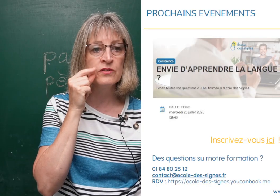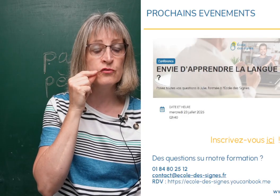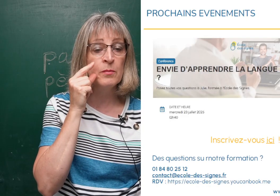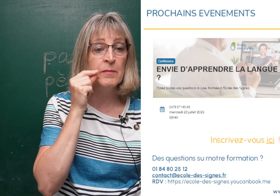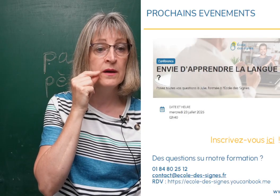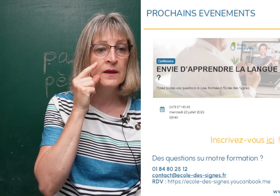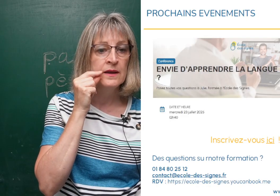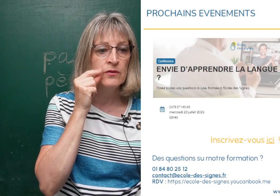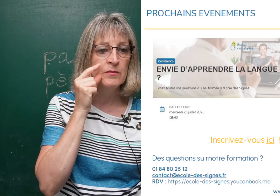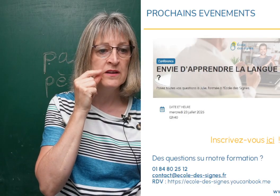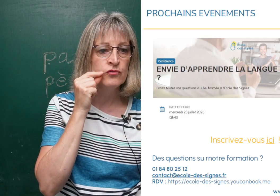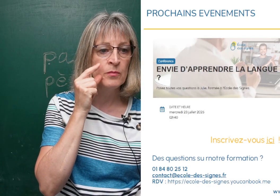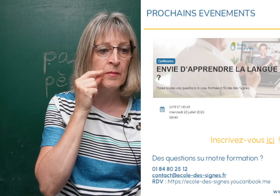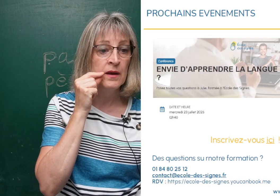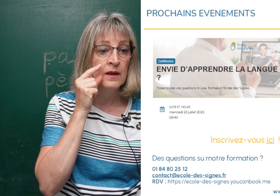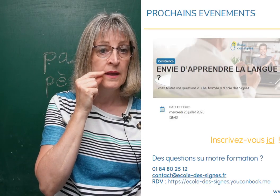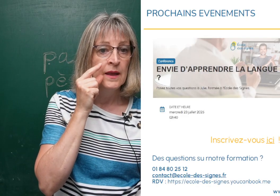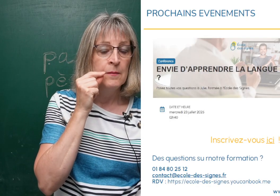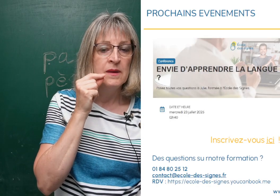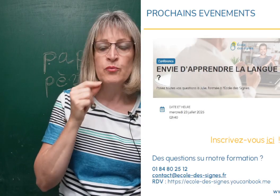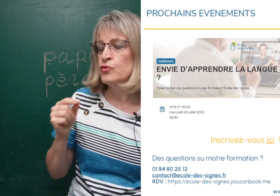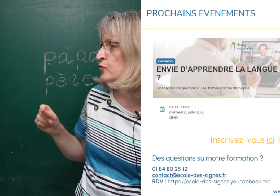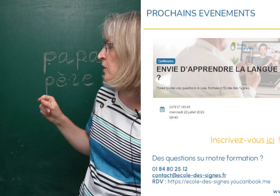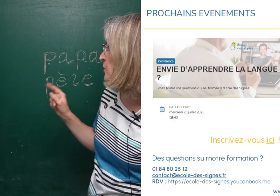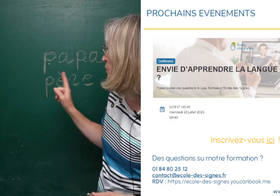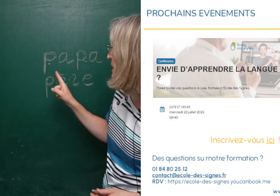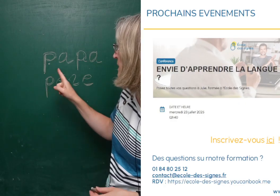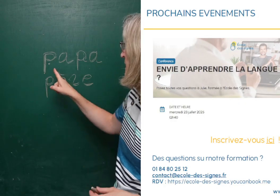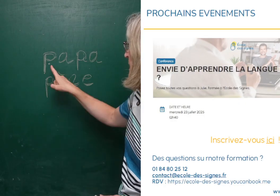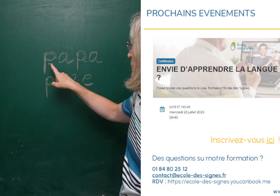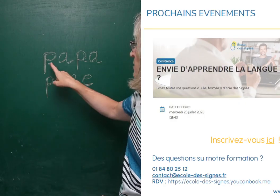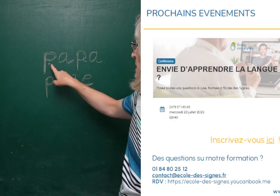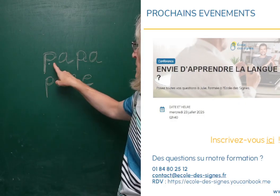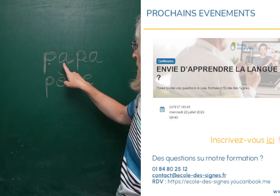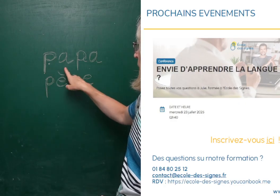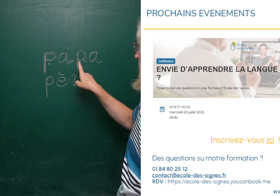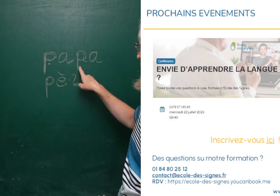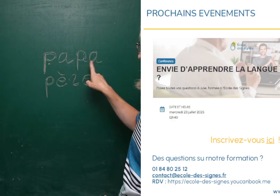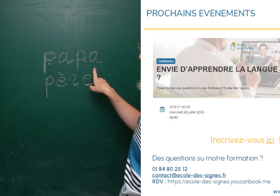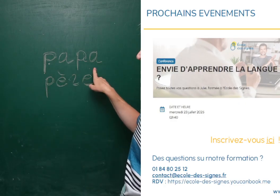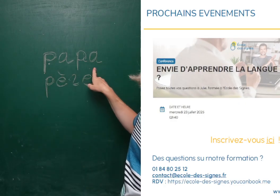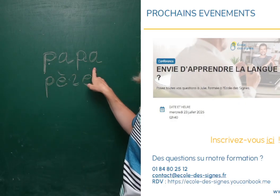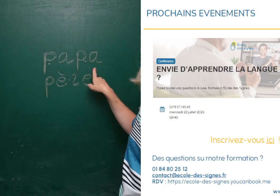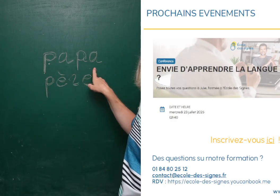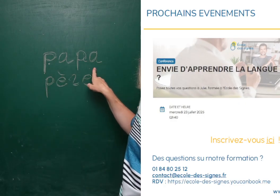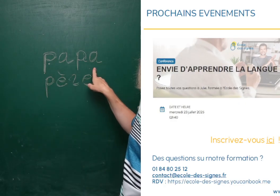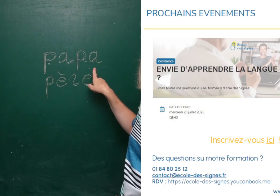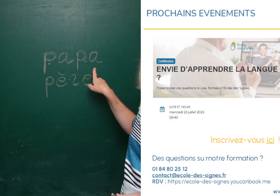toujours papa. On labialise toujours papa. Mais pour le sourd, lui, il a compris P-A-P-A, c'est papa. Mais il faut